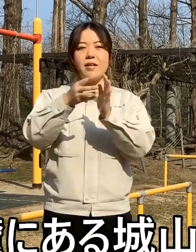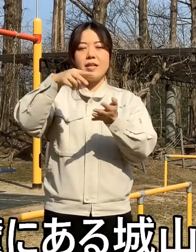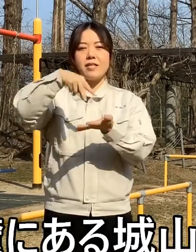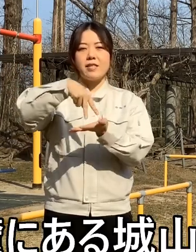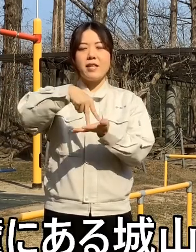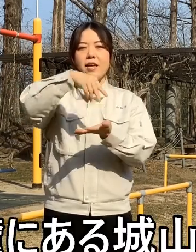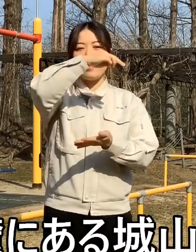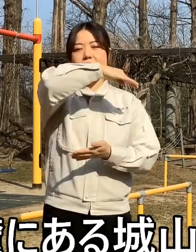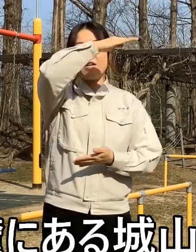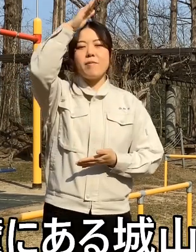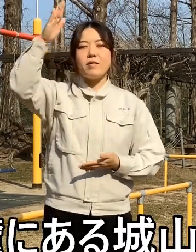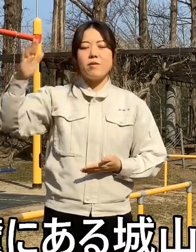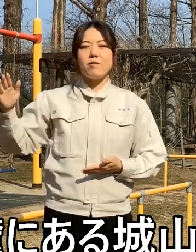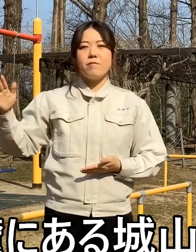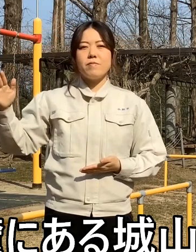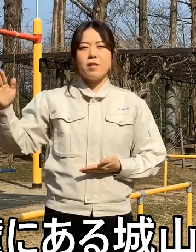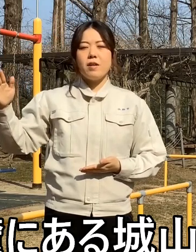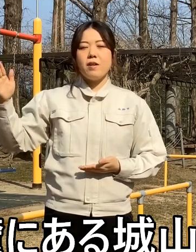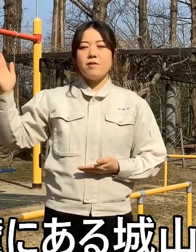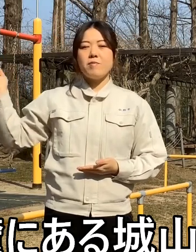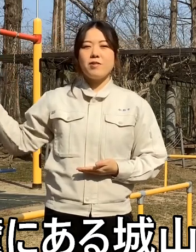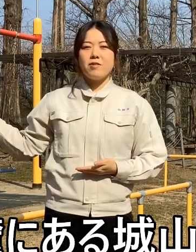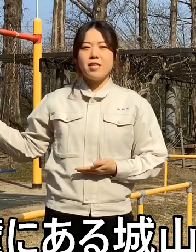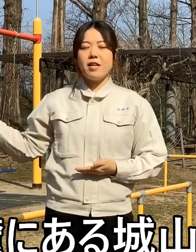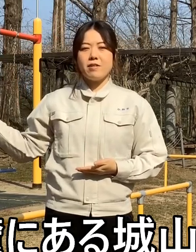花立山のふもとにある